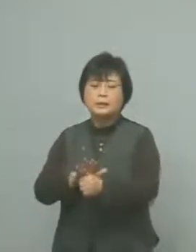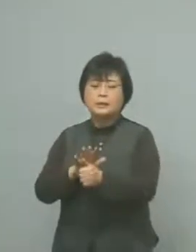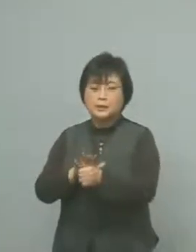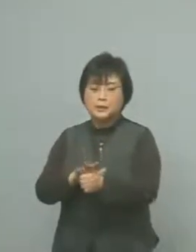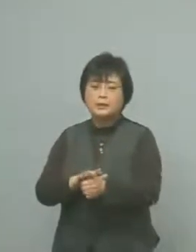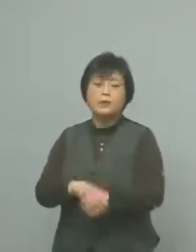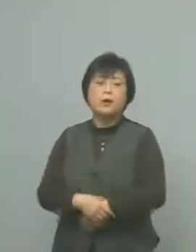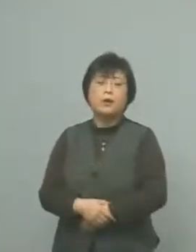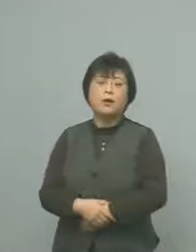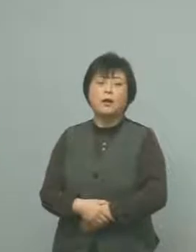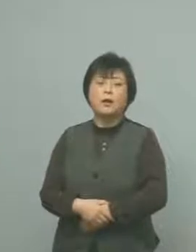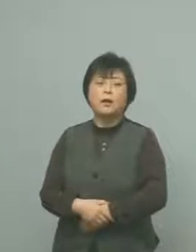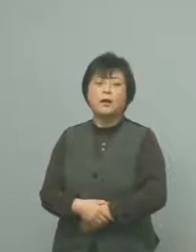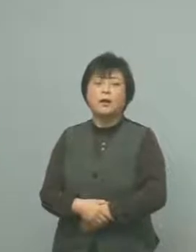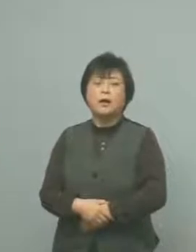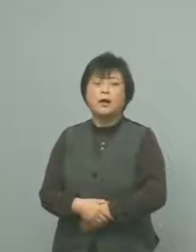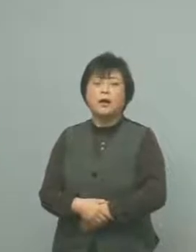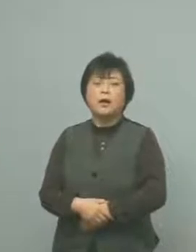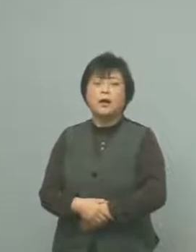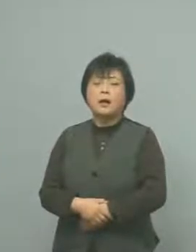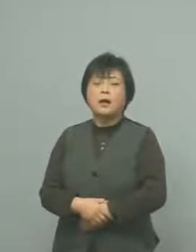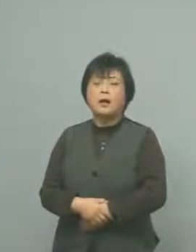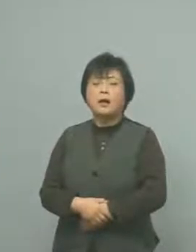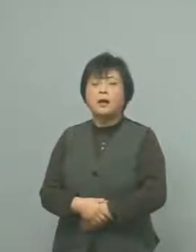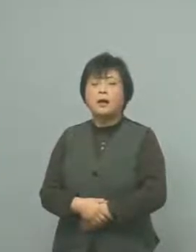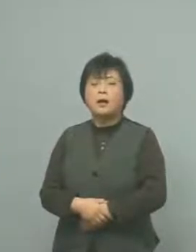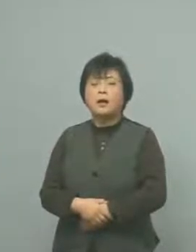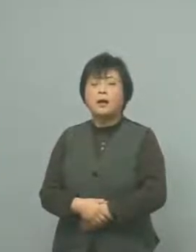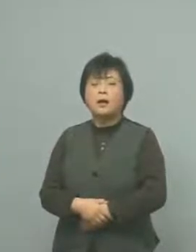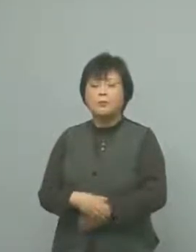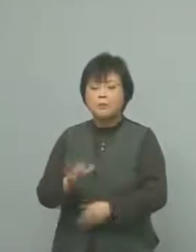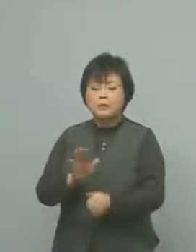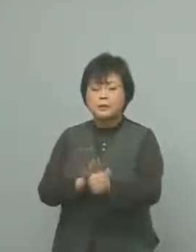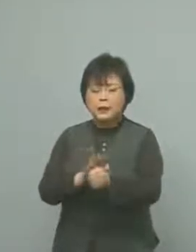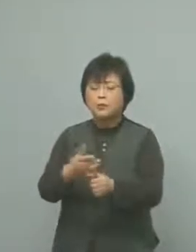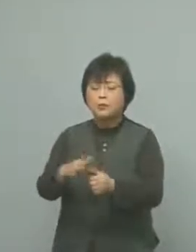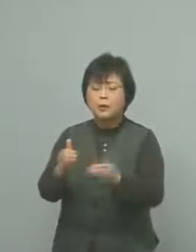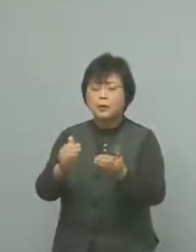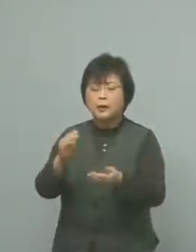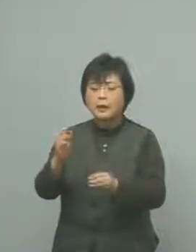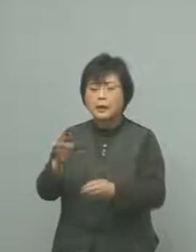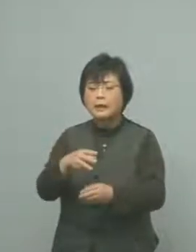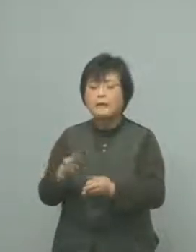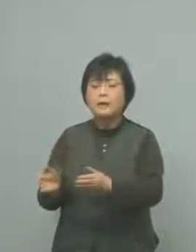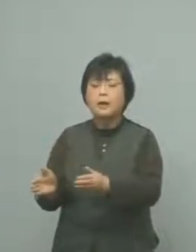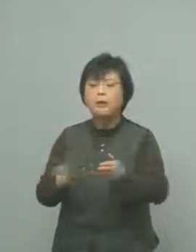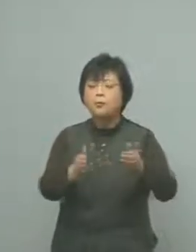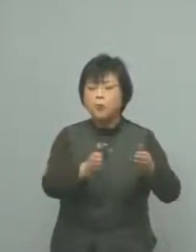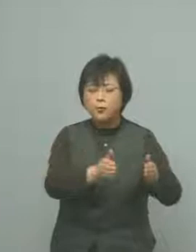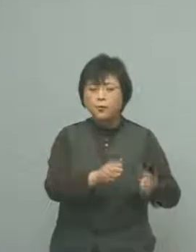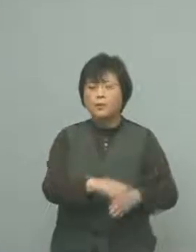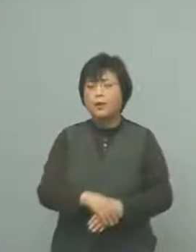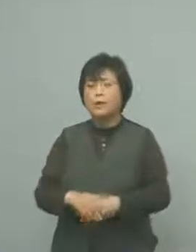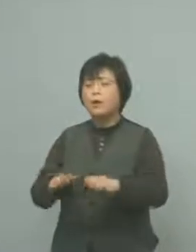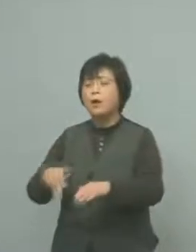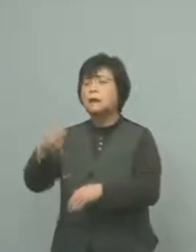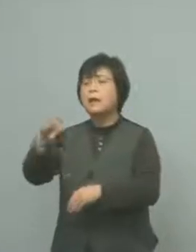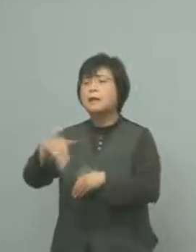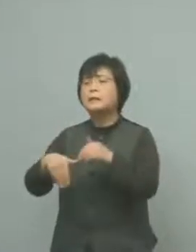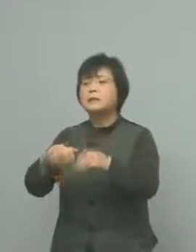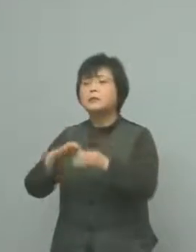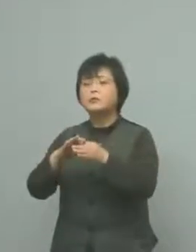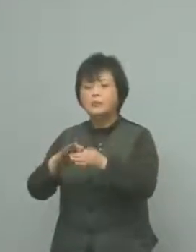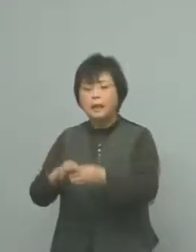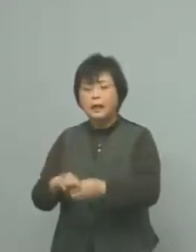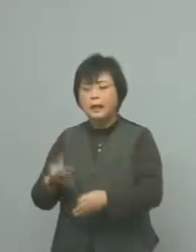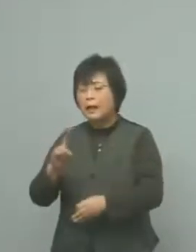その形が支援とか支持だったりとかっていう形はまあ別にしてですね、それまあ支援をこうそもそも今回の参院選についても何らかの